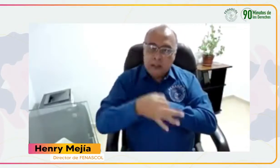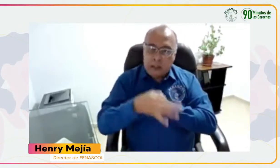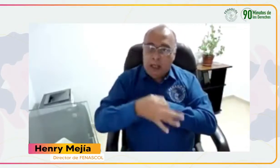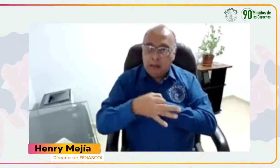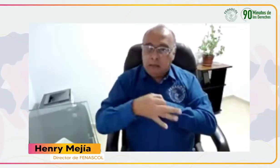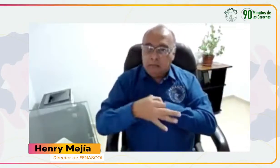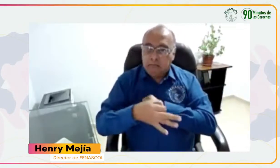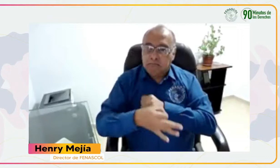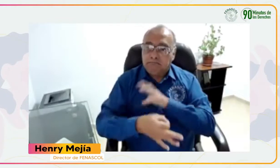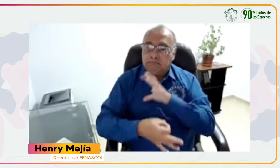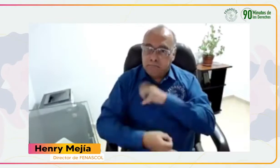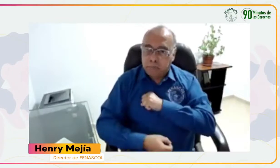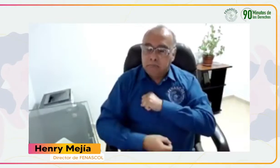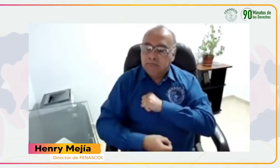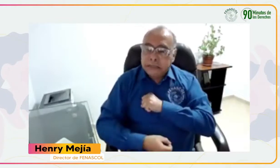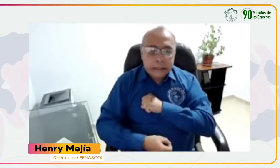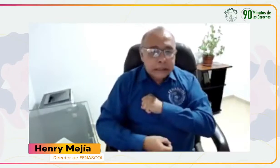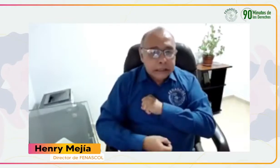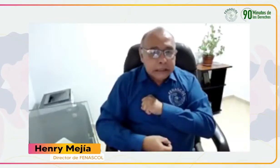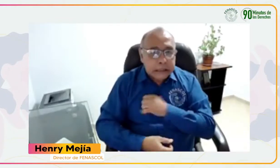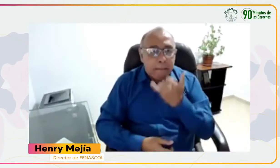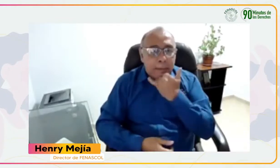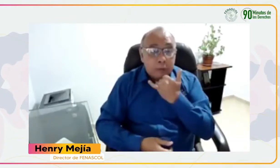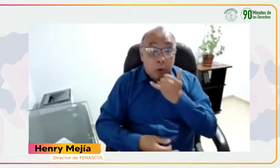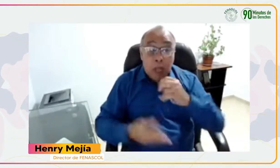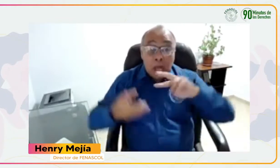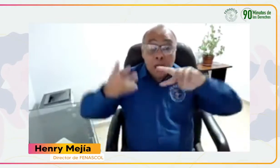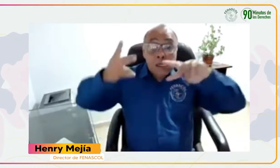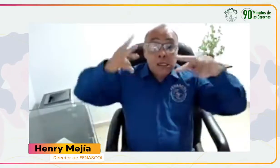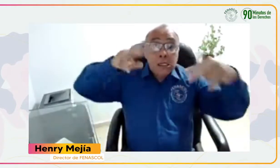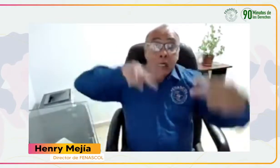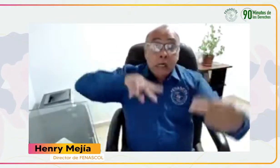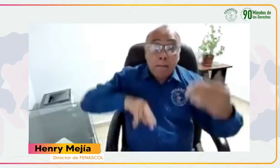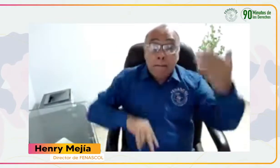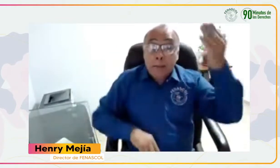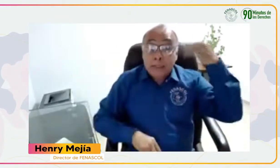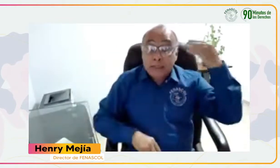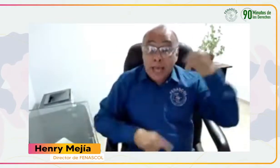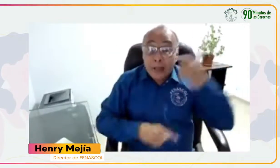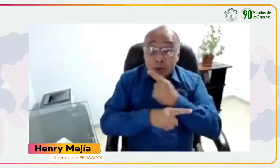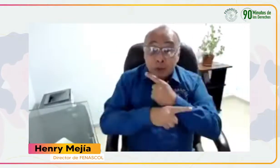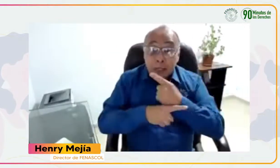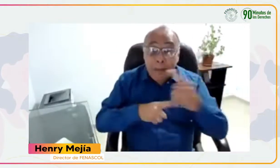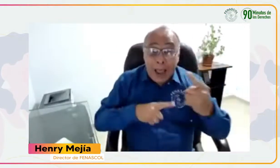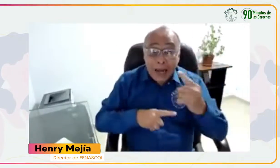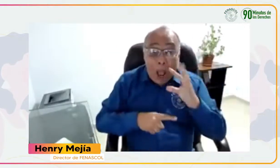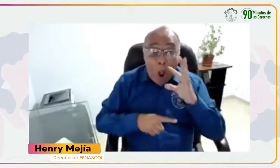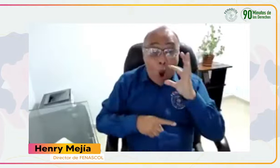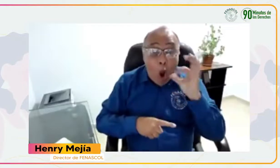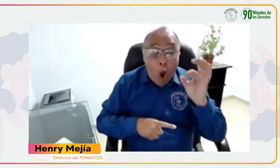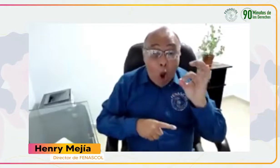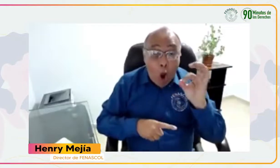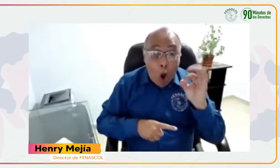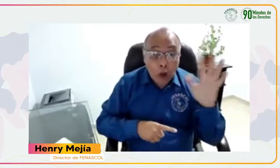lamentable, eso es muy lamentable, porque deben verlo. Por ejemplo, la semana pasada